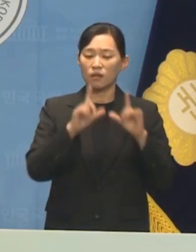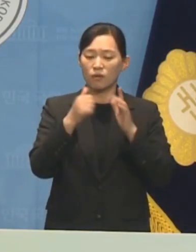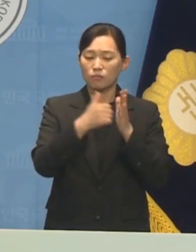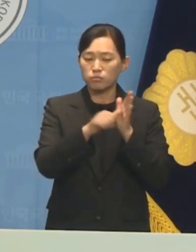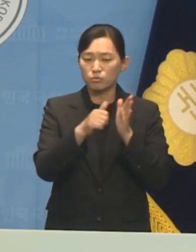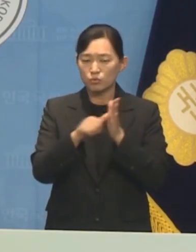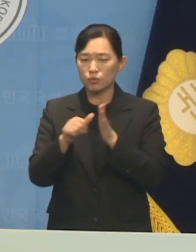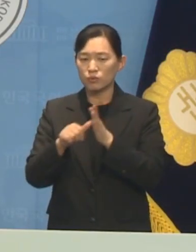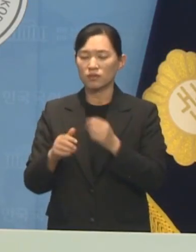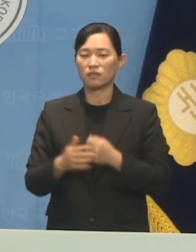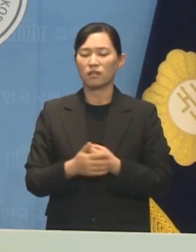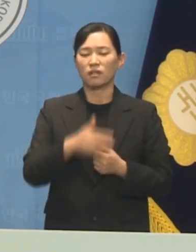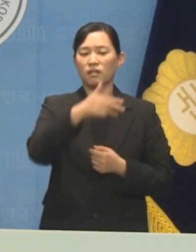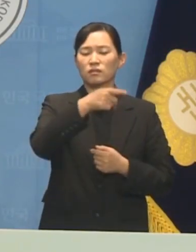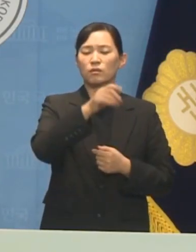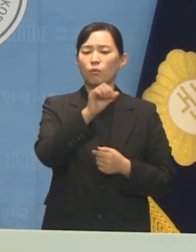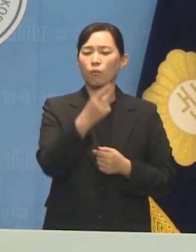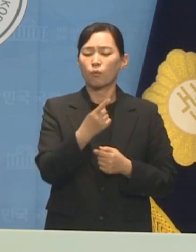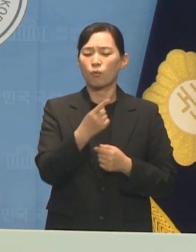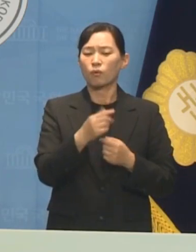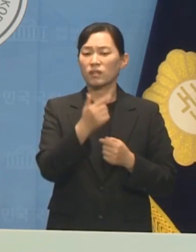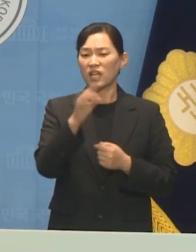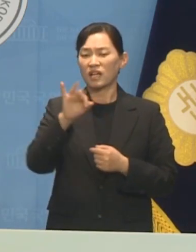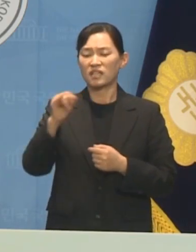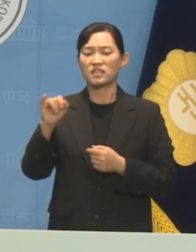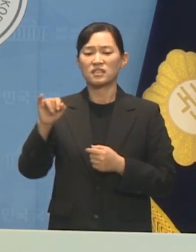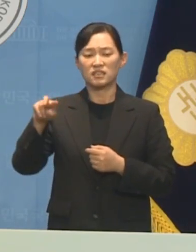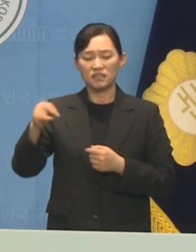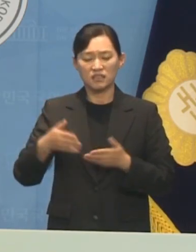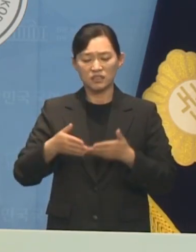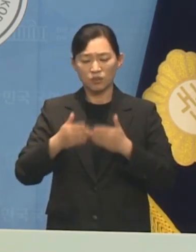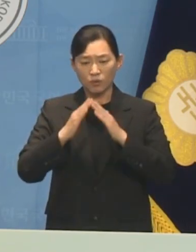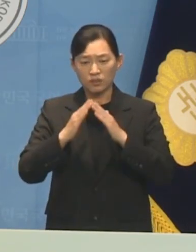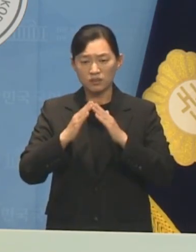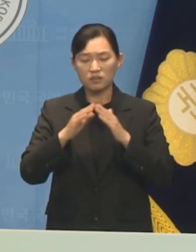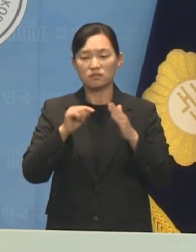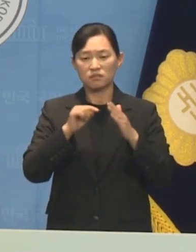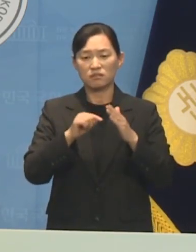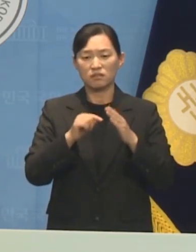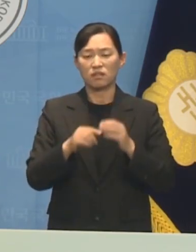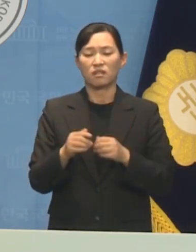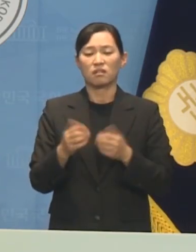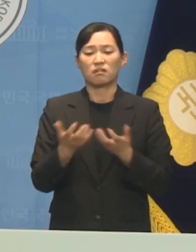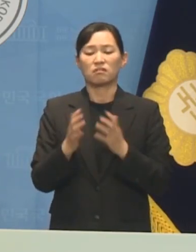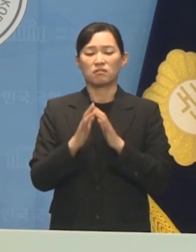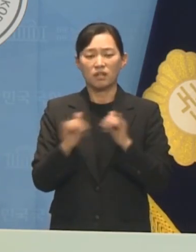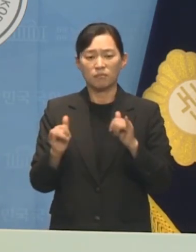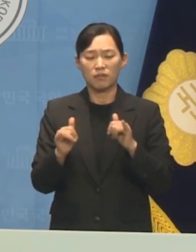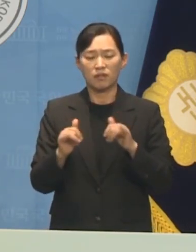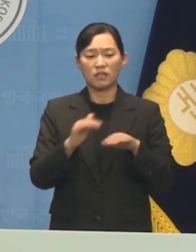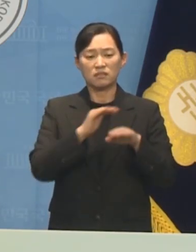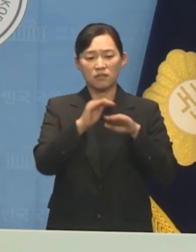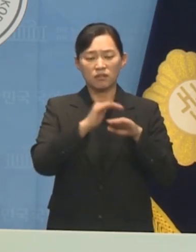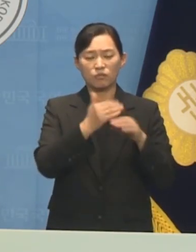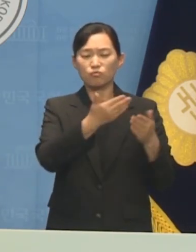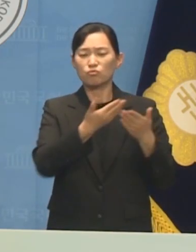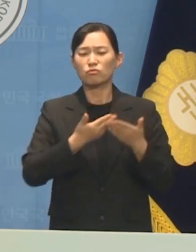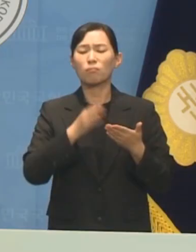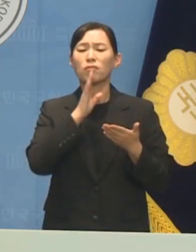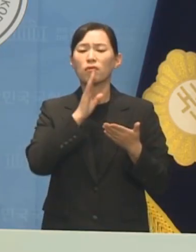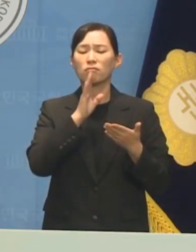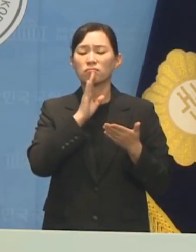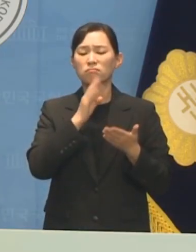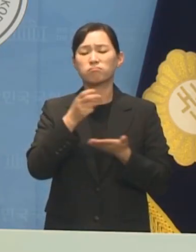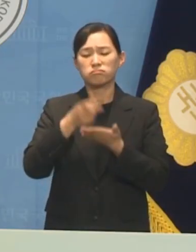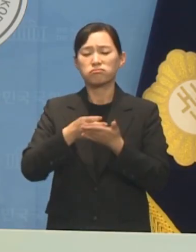생활가전업계 청원아이스의 설치 수리 노동자들의 업무용 차량 지급 요구는 정당하며 매우